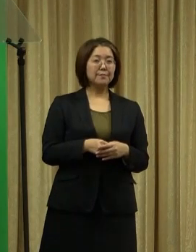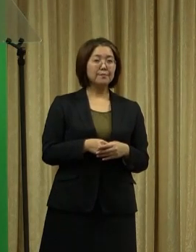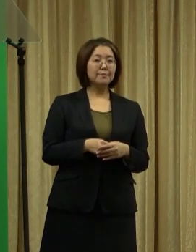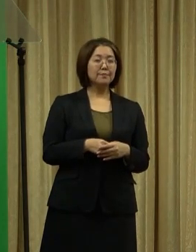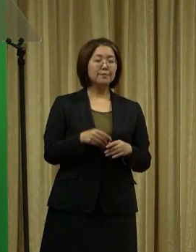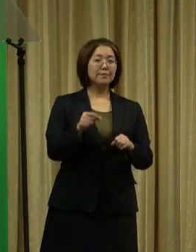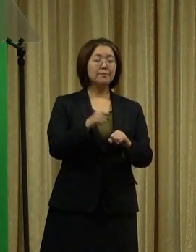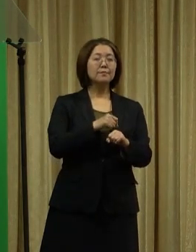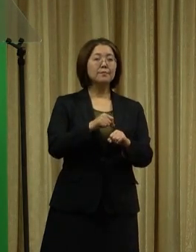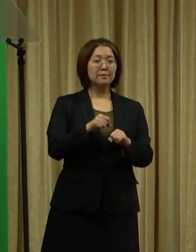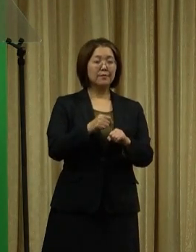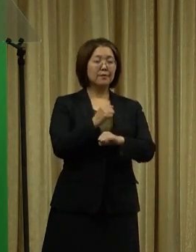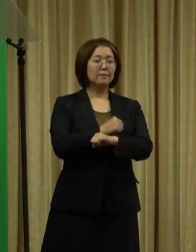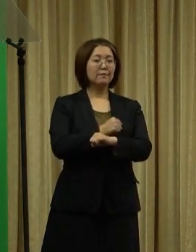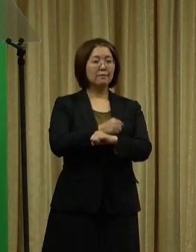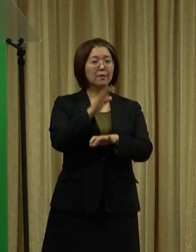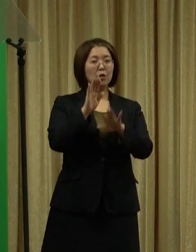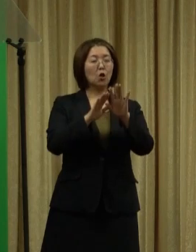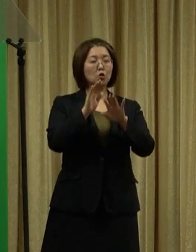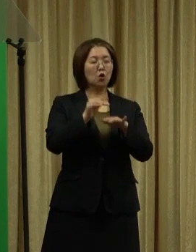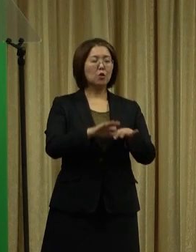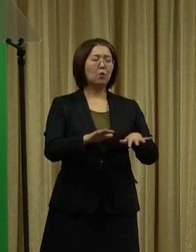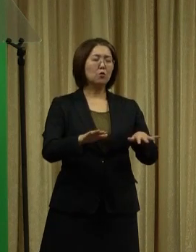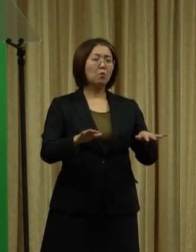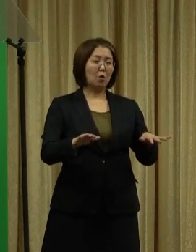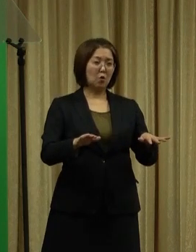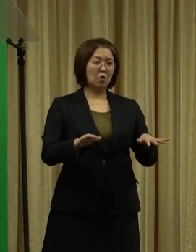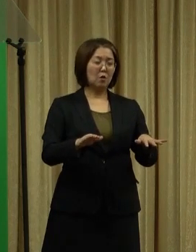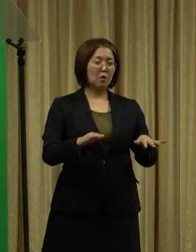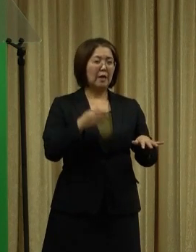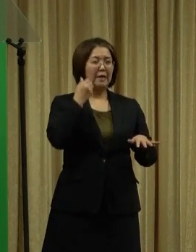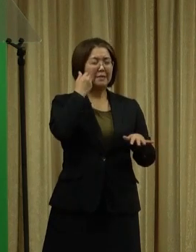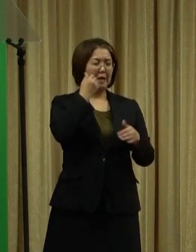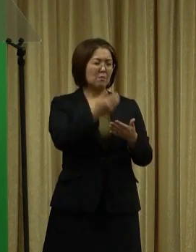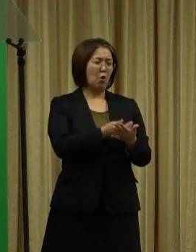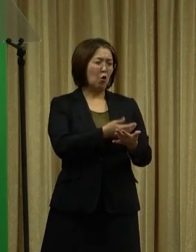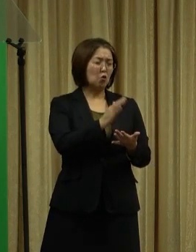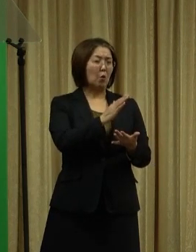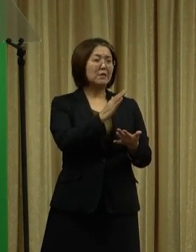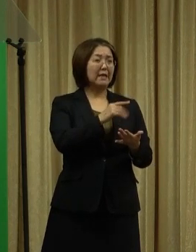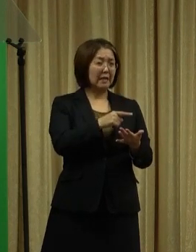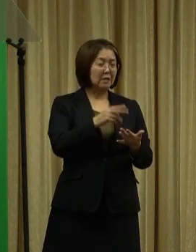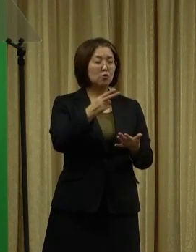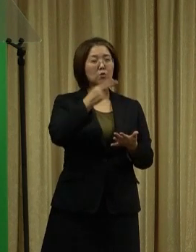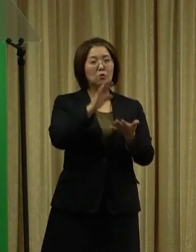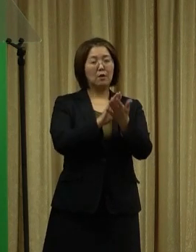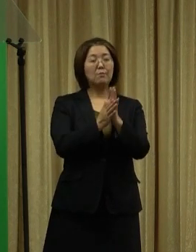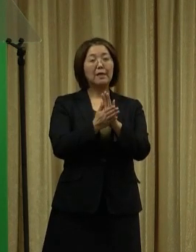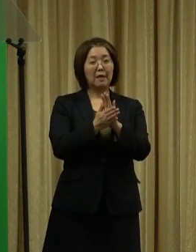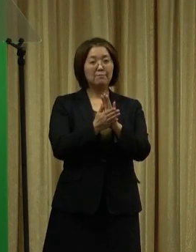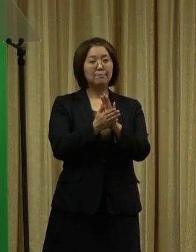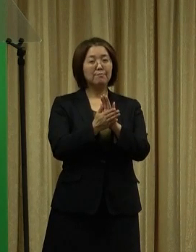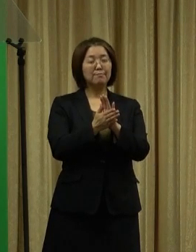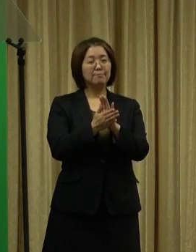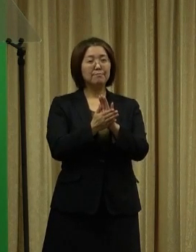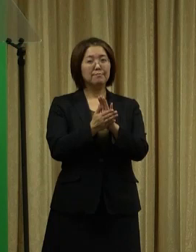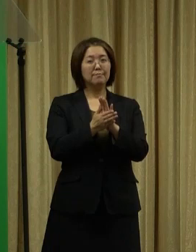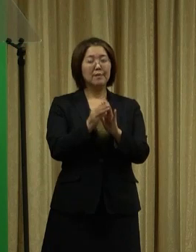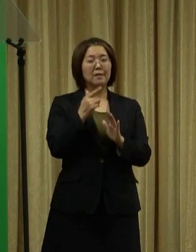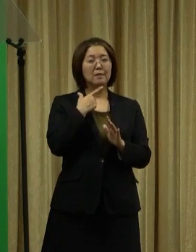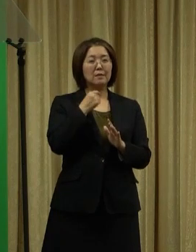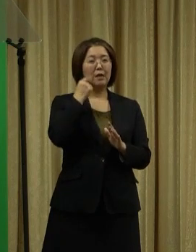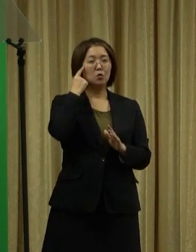また、特にですね、困難な状況にある子どもたち、誰一人残さない、そんな山県でありたい